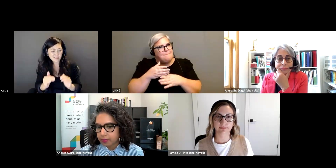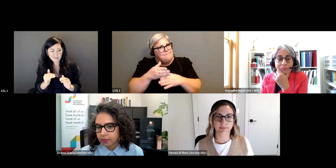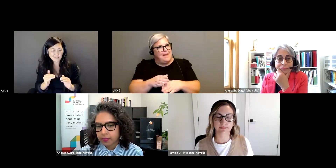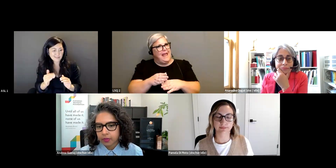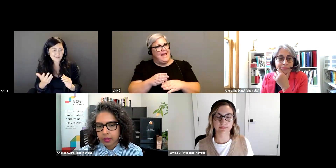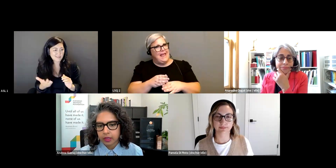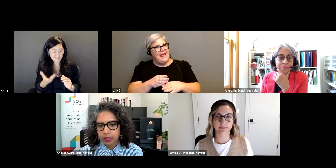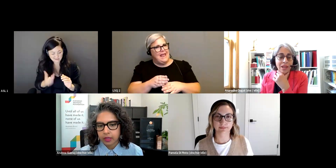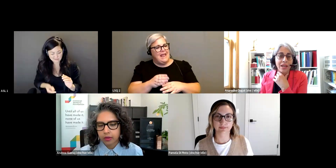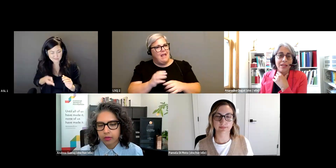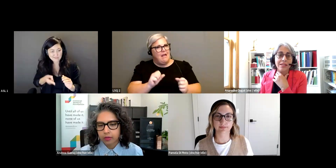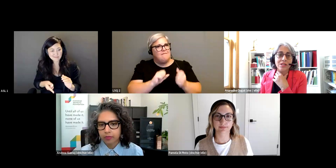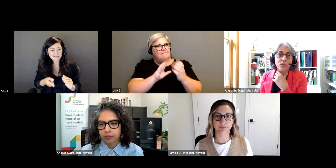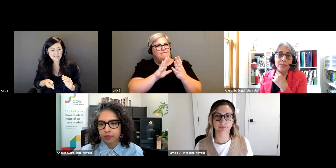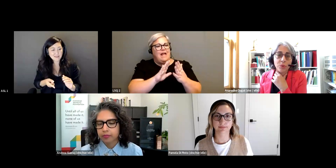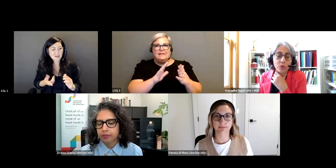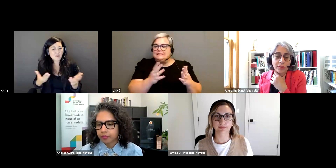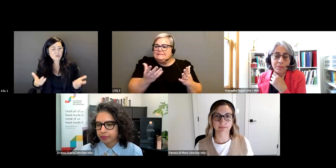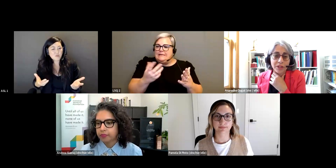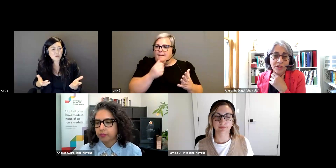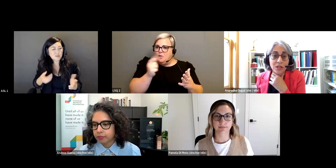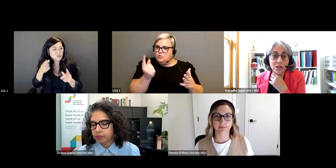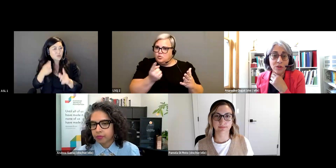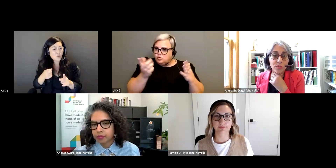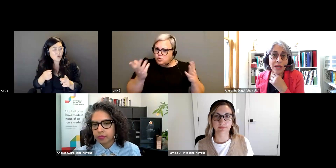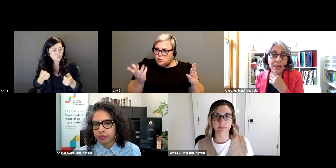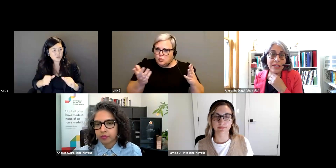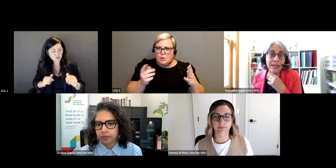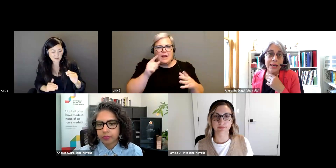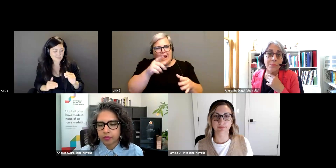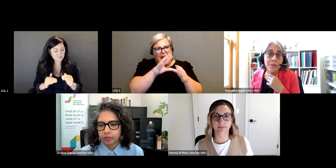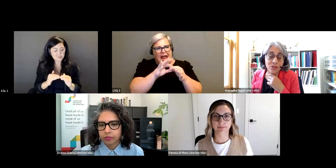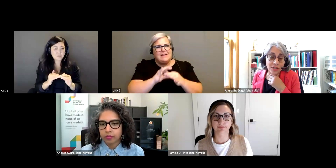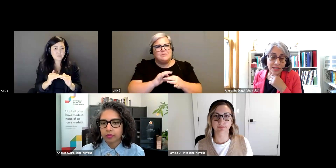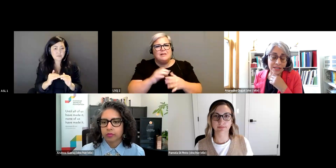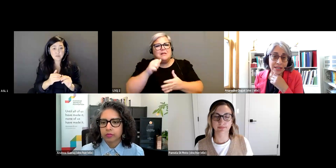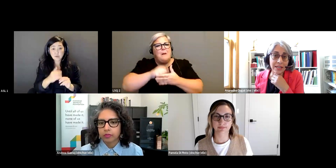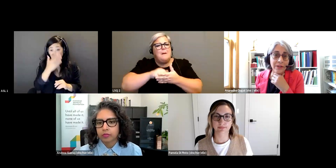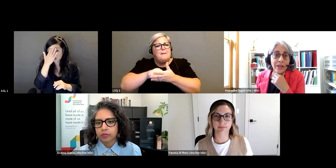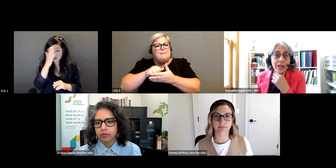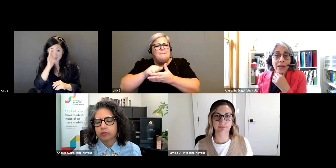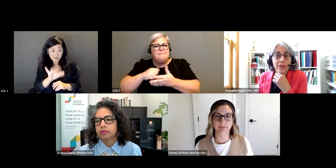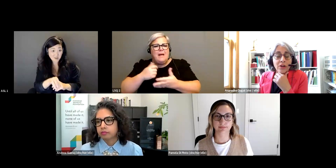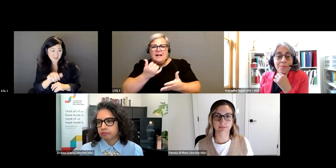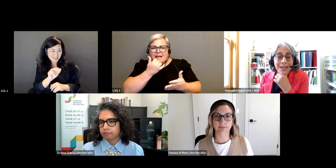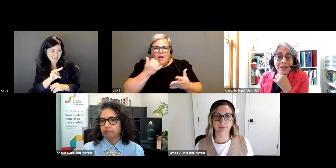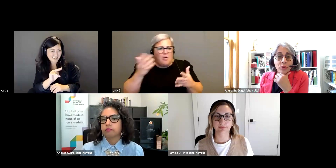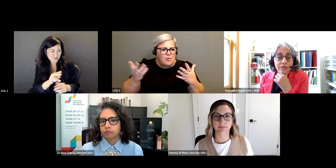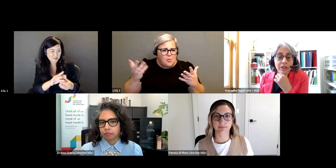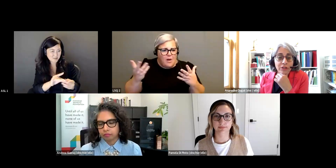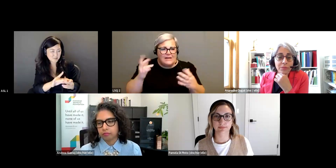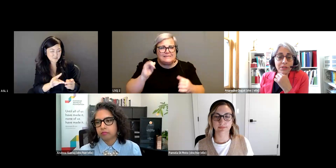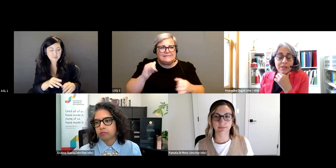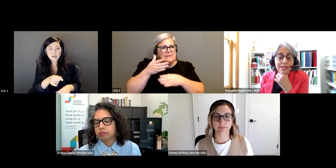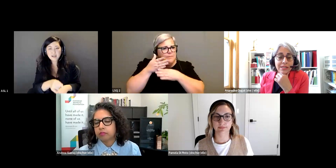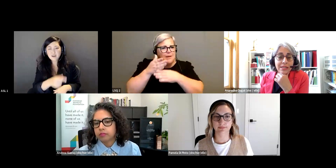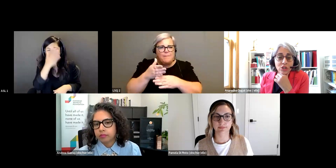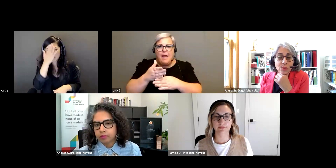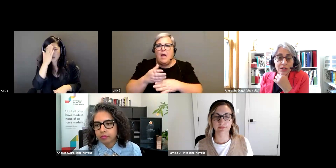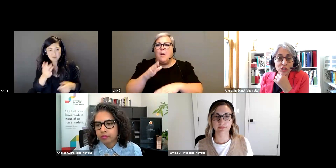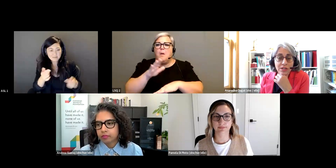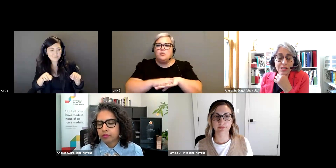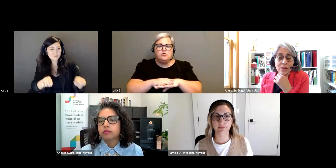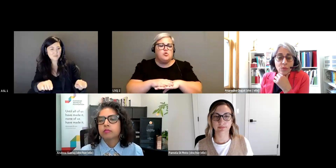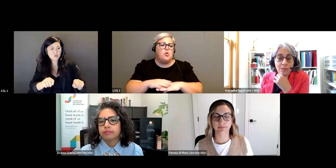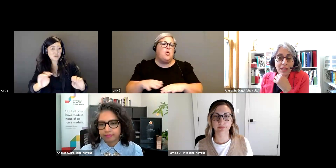à y faire face. Parlez-nous des lacunes en matière de préparation en contexte de